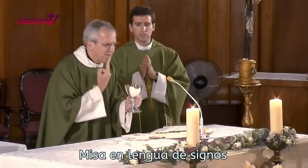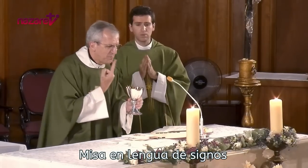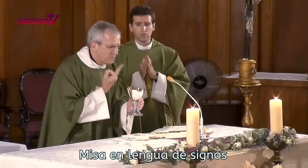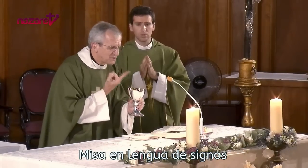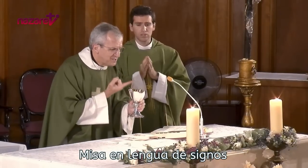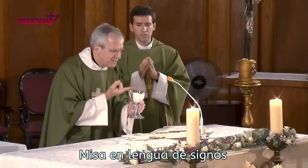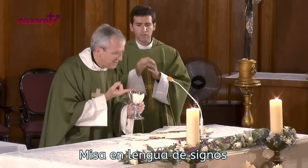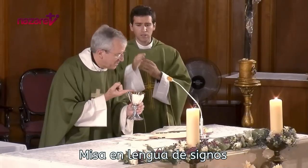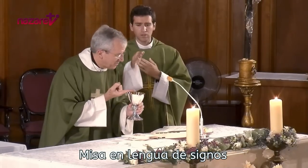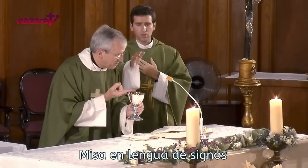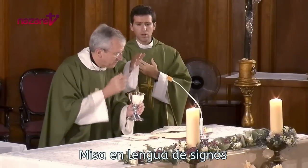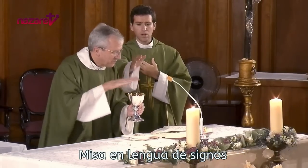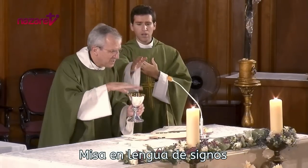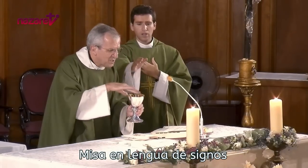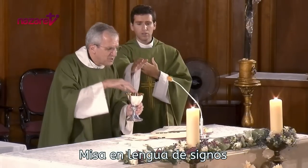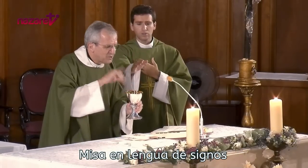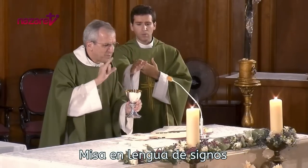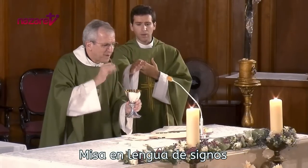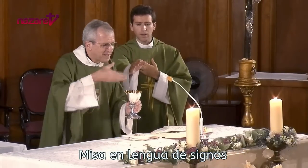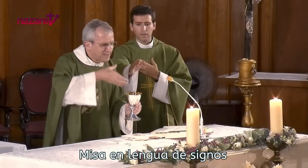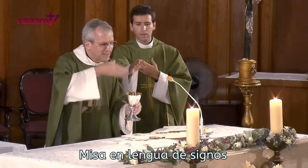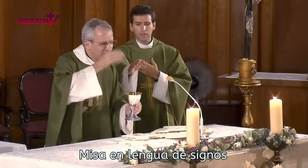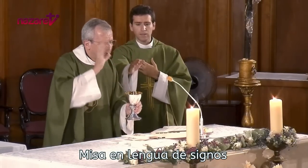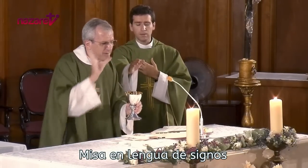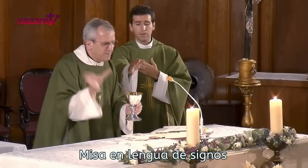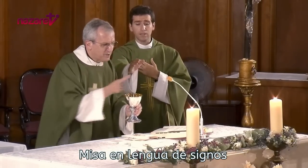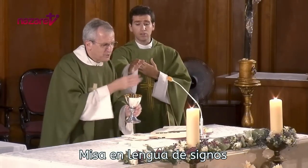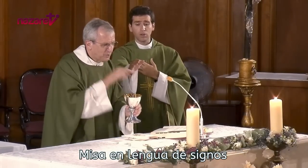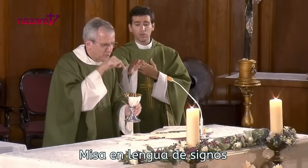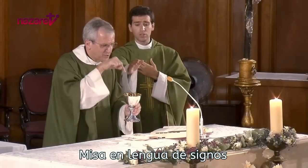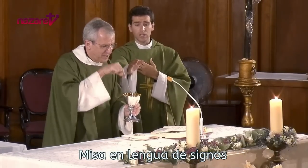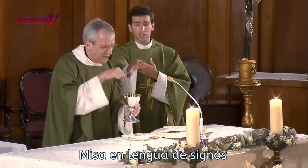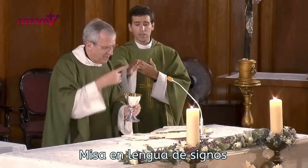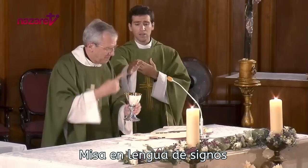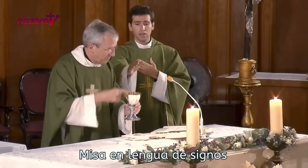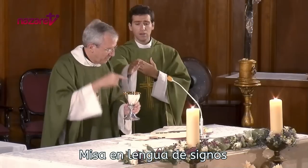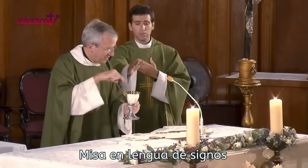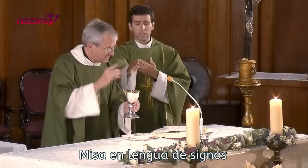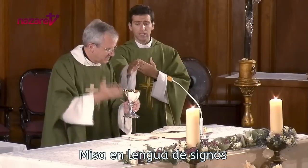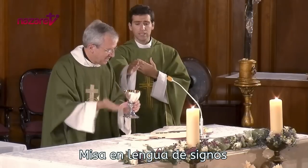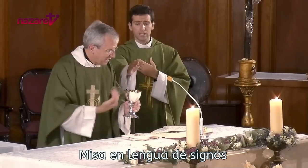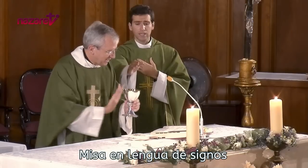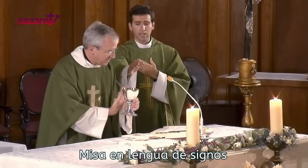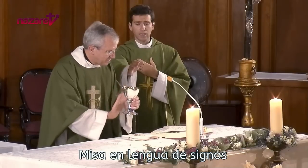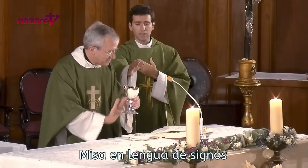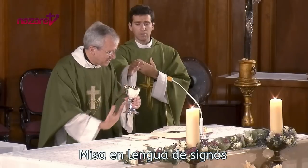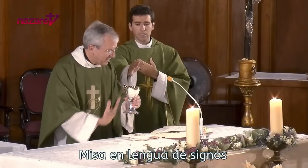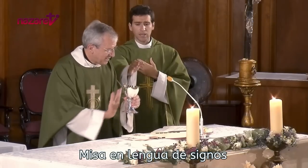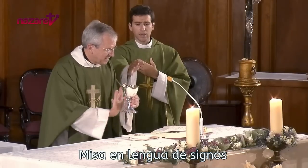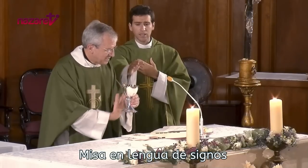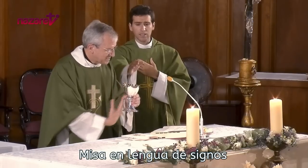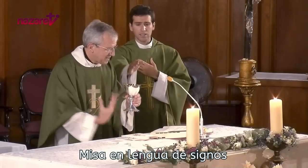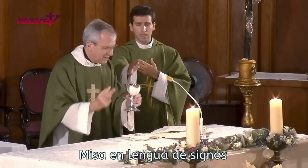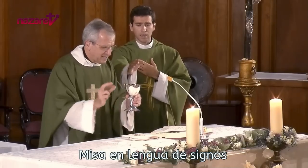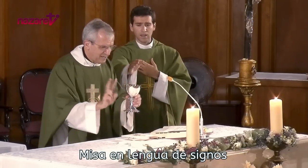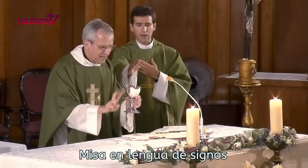discípulos diciendo: tomad y bebed todos de él, porque este es el cáliz de mi sangre, sangre de la